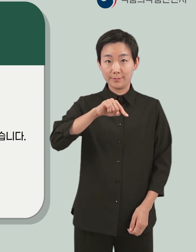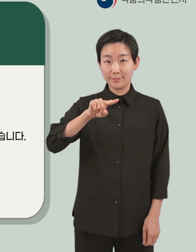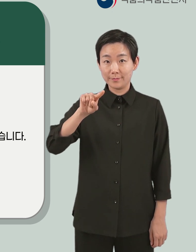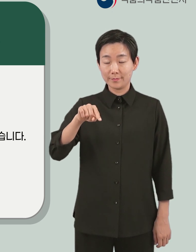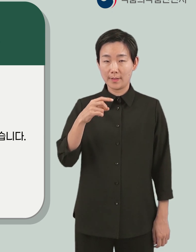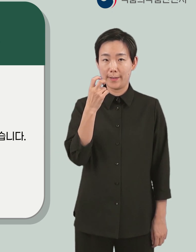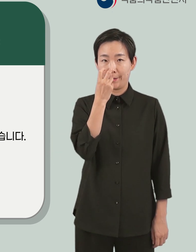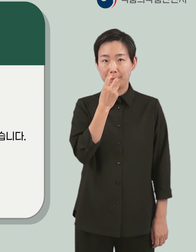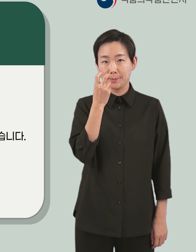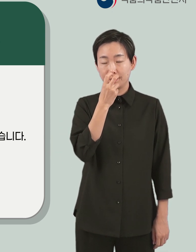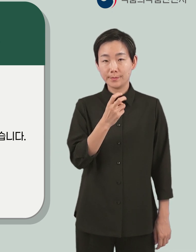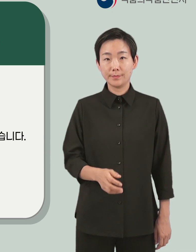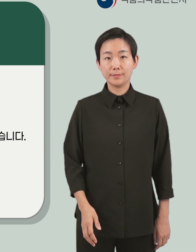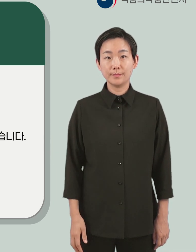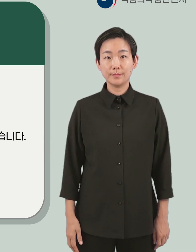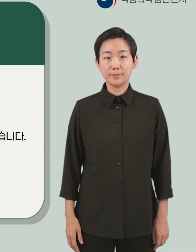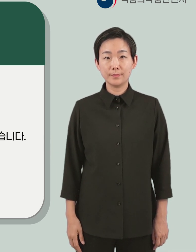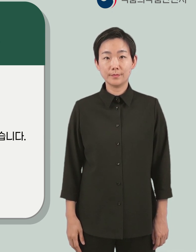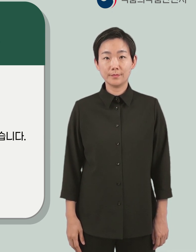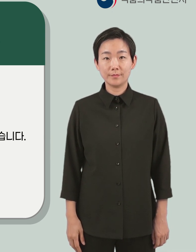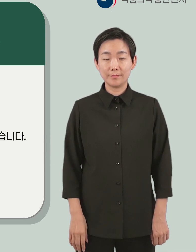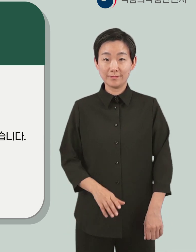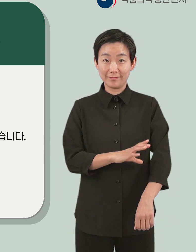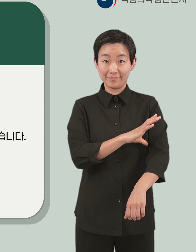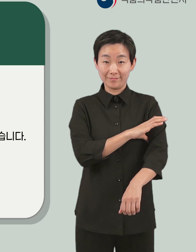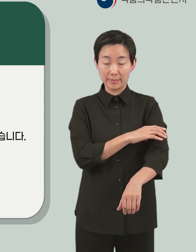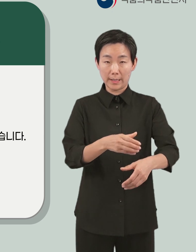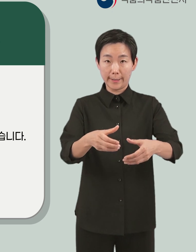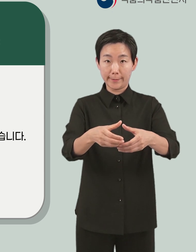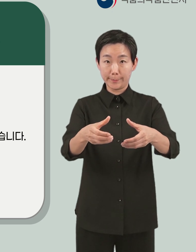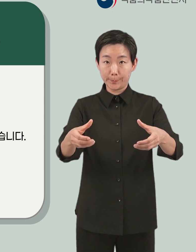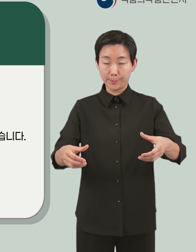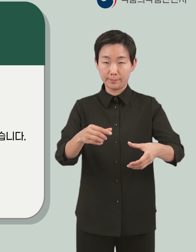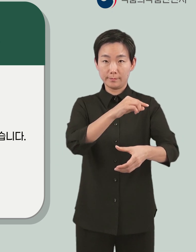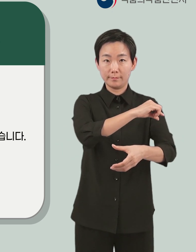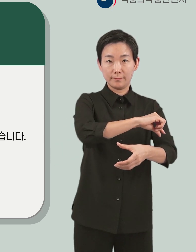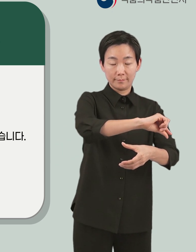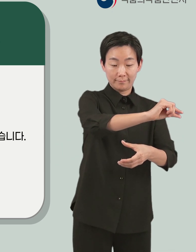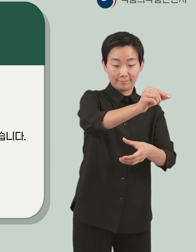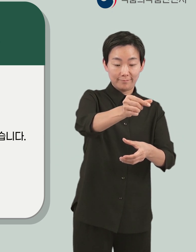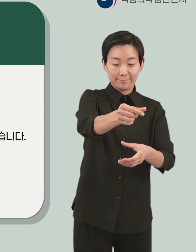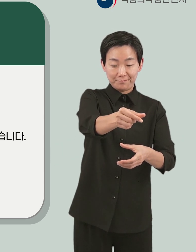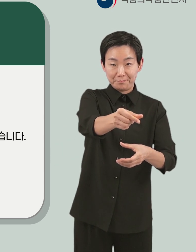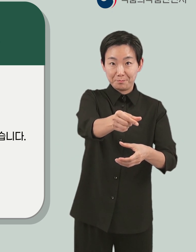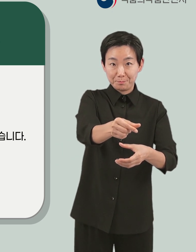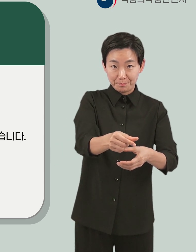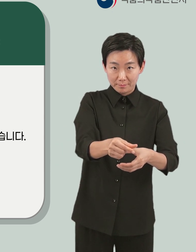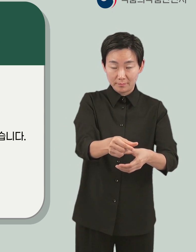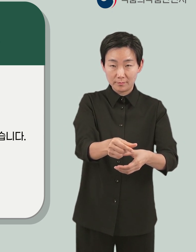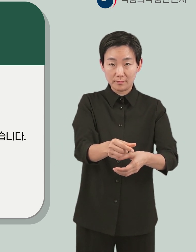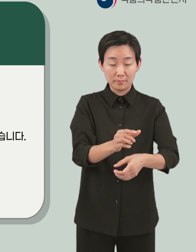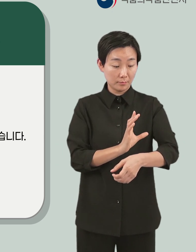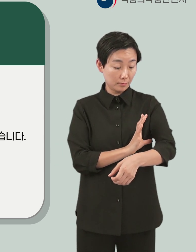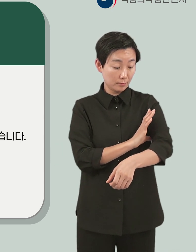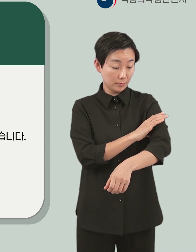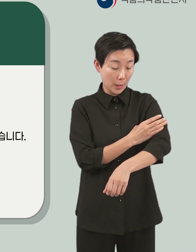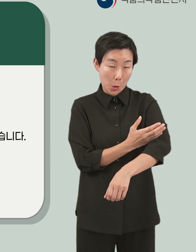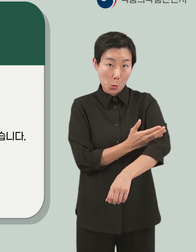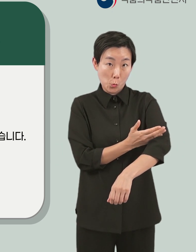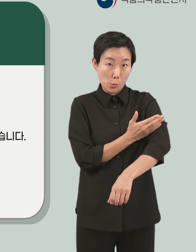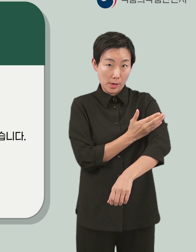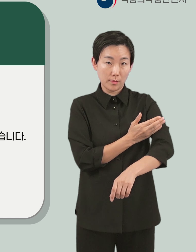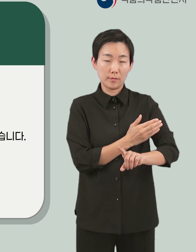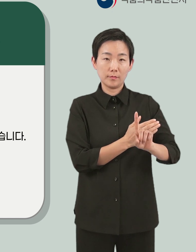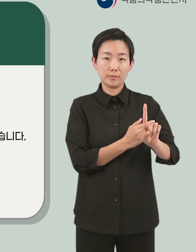측정. 커프의 에어 플러그를 본체 윗면에 위치한 에어 플러그 연결부에 연결합니다. 팔꿈치로부터